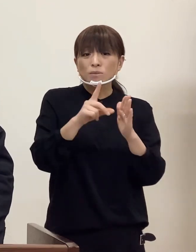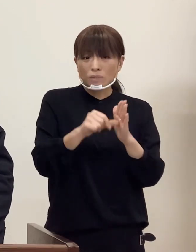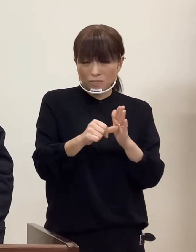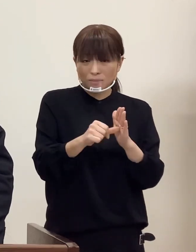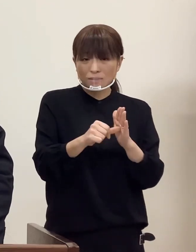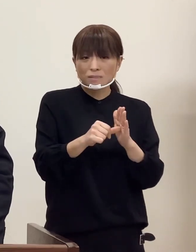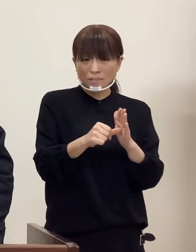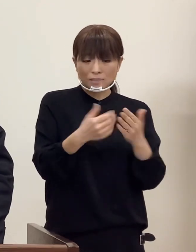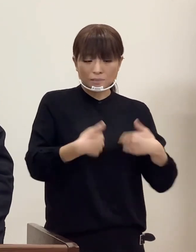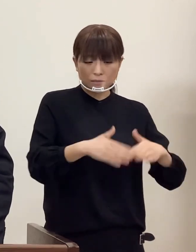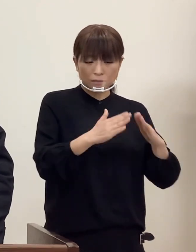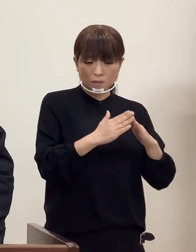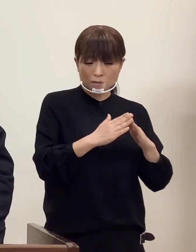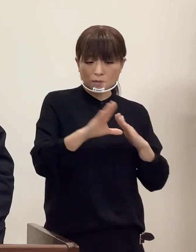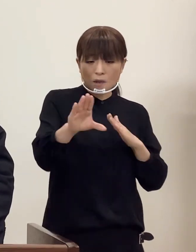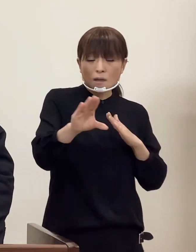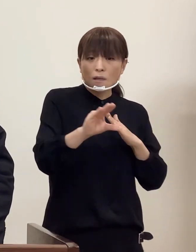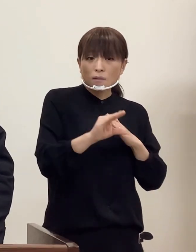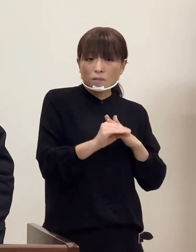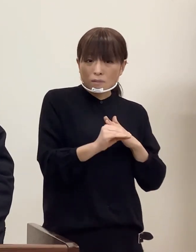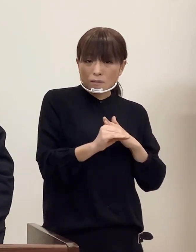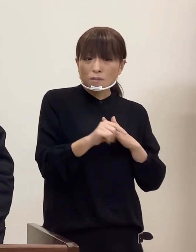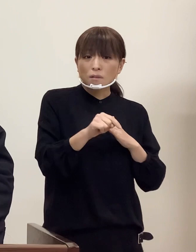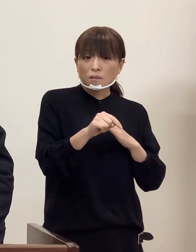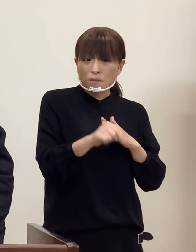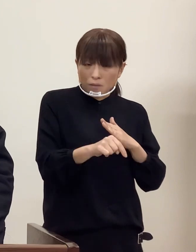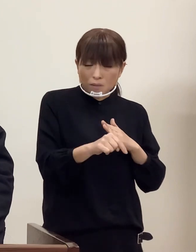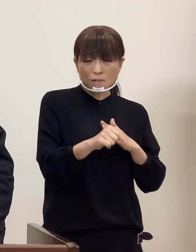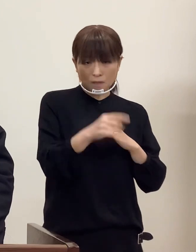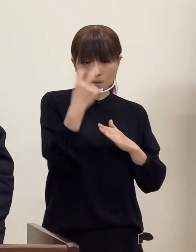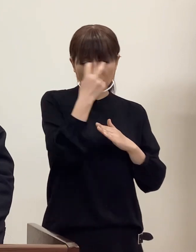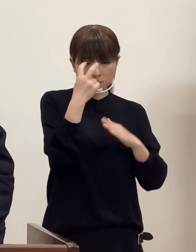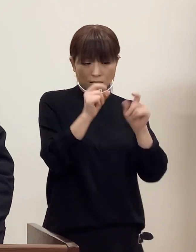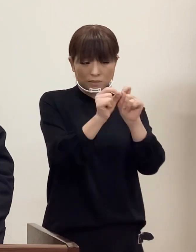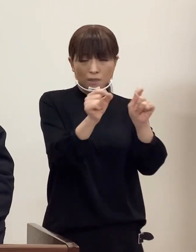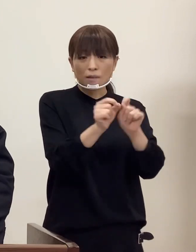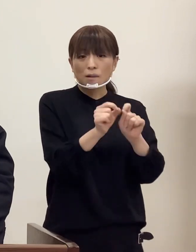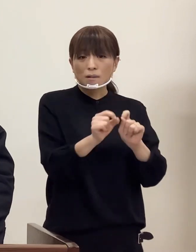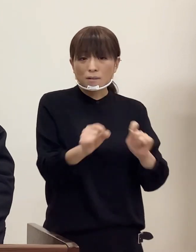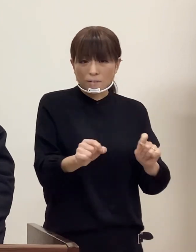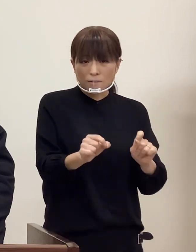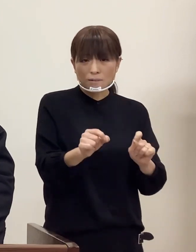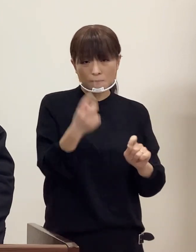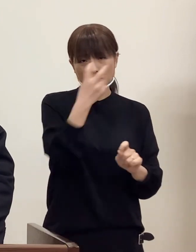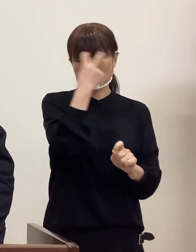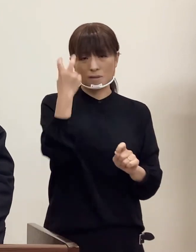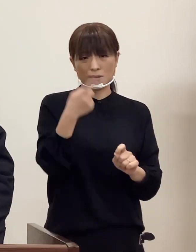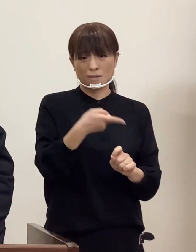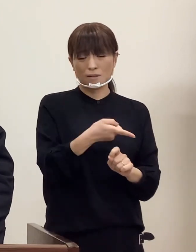し、市内の実家に戻ってきてから検査を受けたら陽性だ